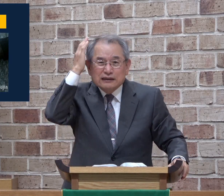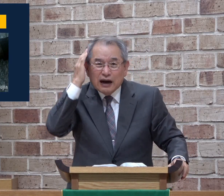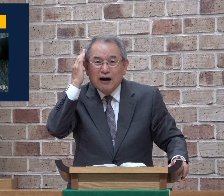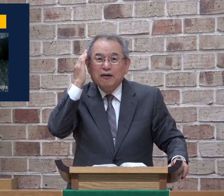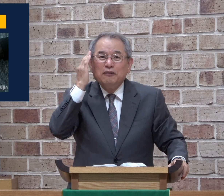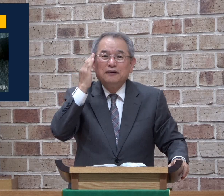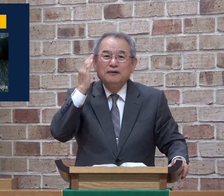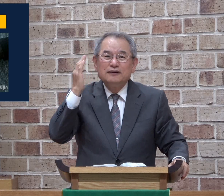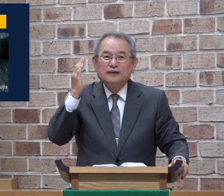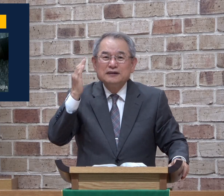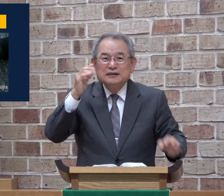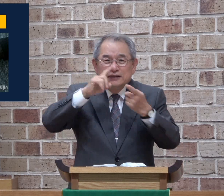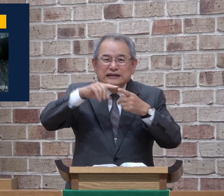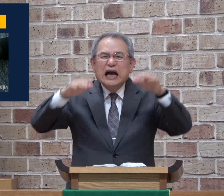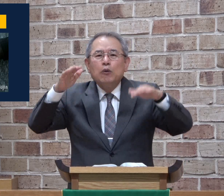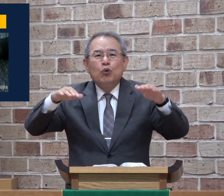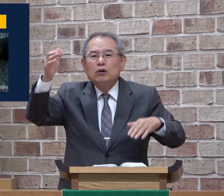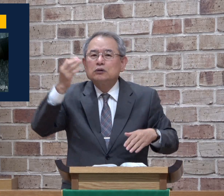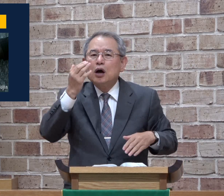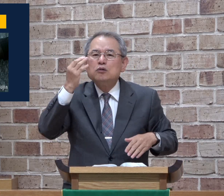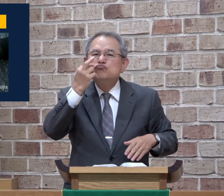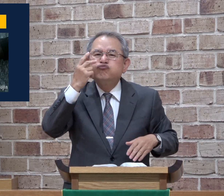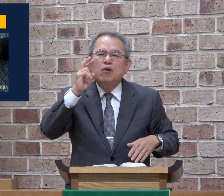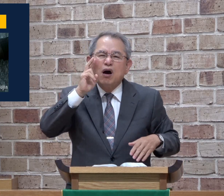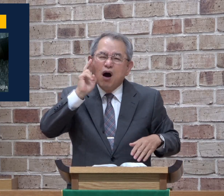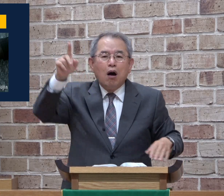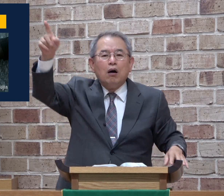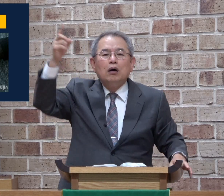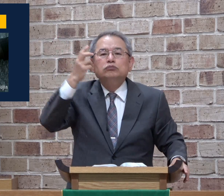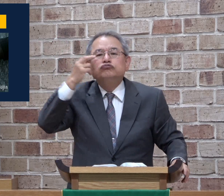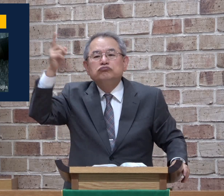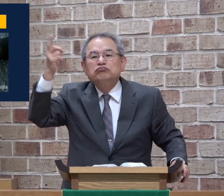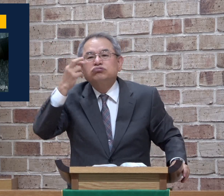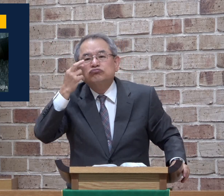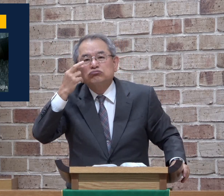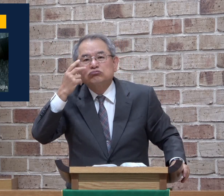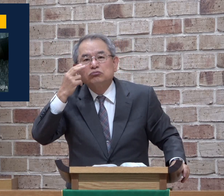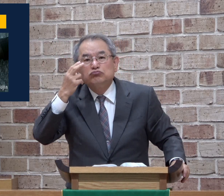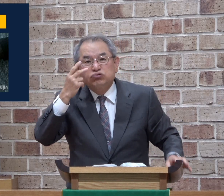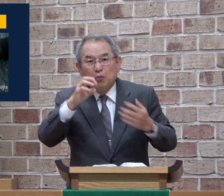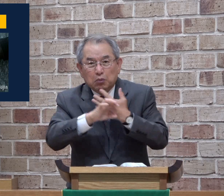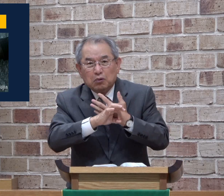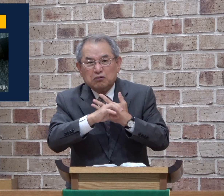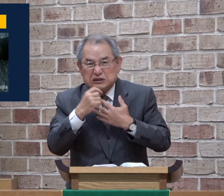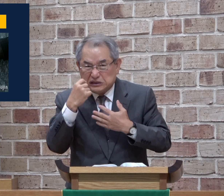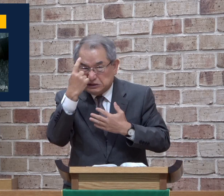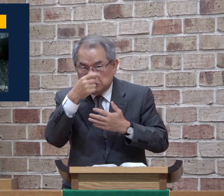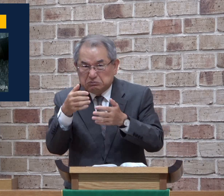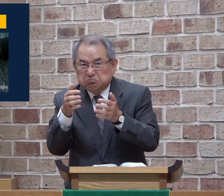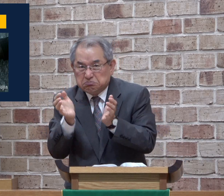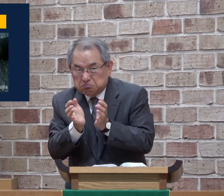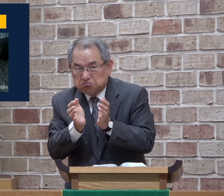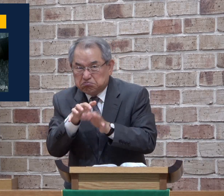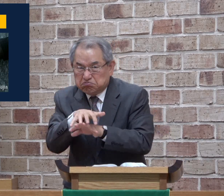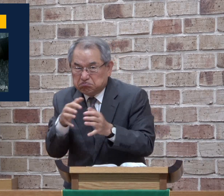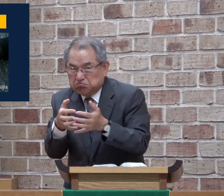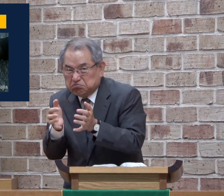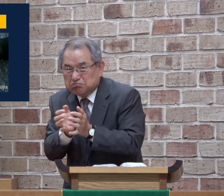인종차별은 색깔이 다르다고, 인종이 다르다고 미국에서 인종차별이 심합니다. 또